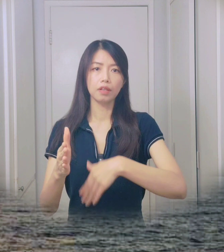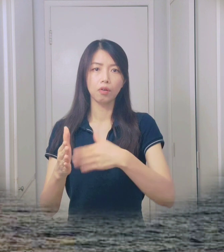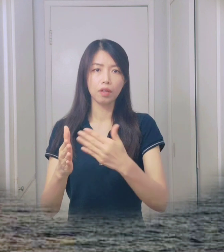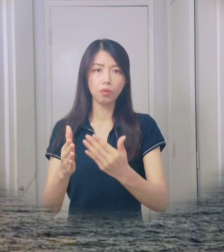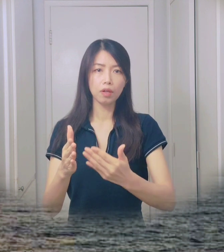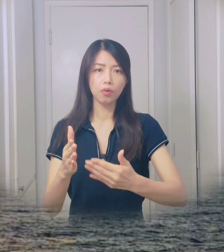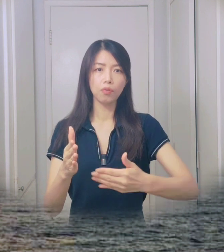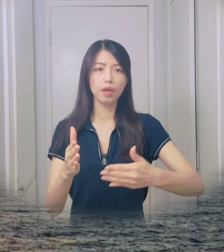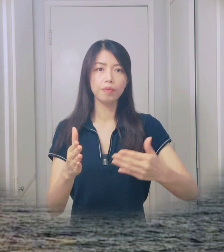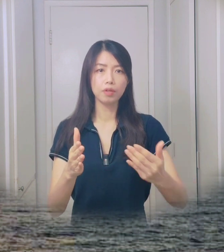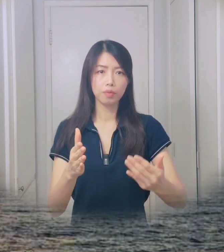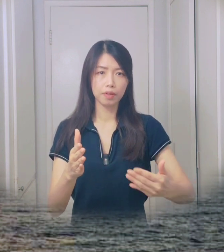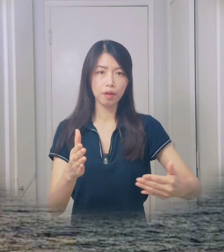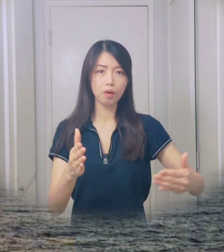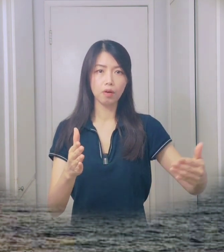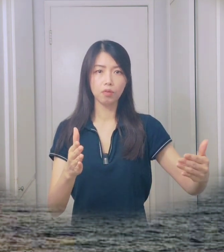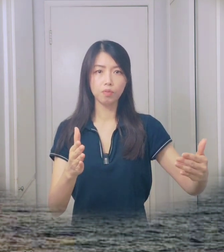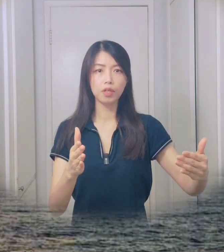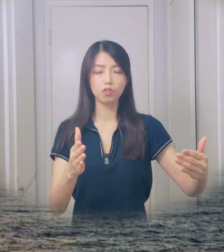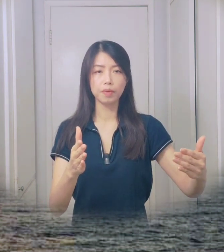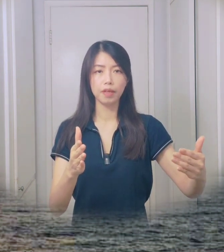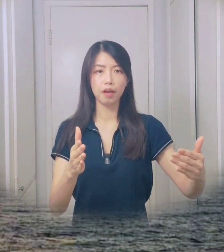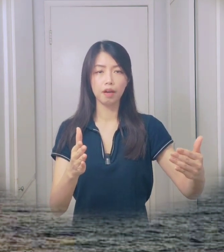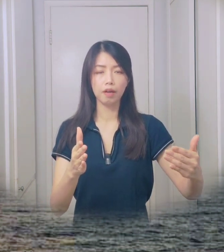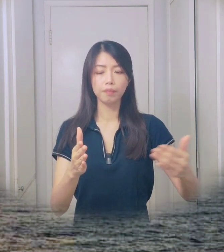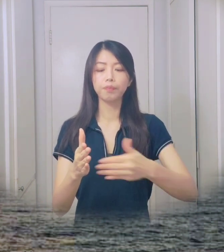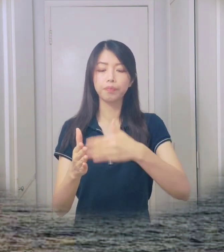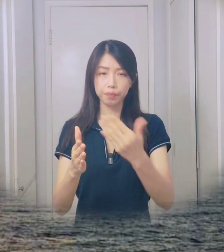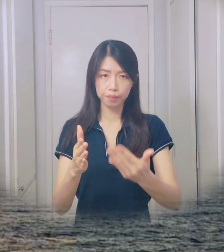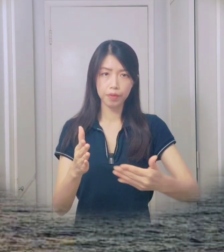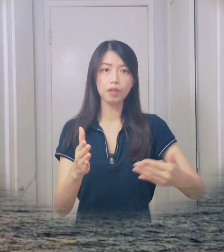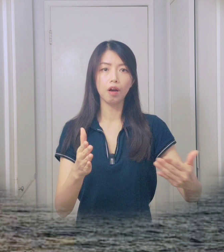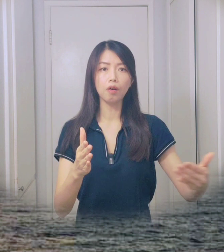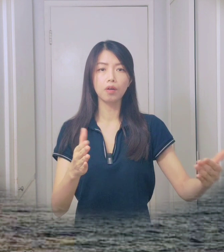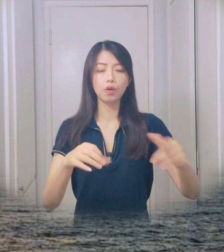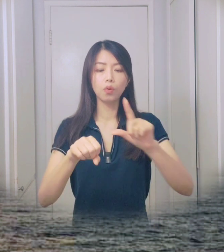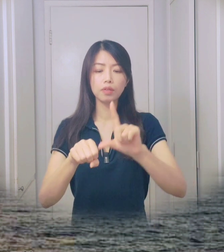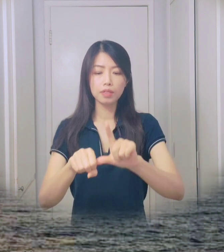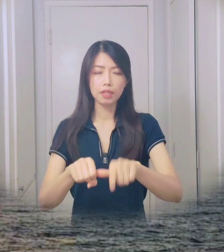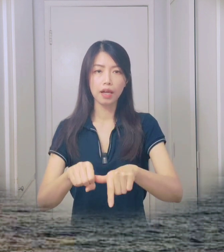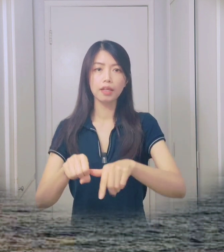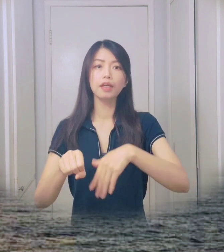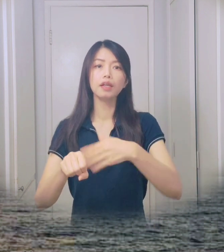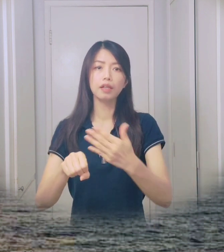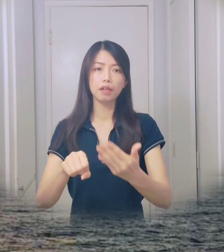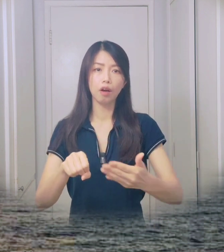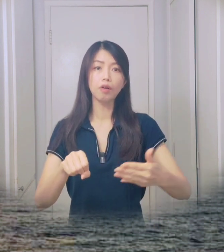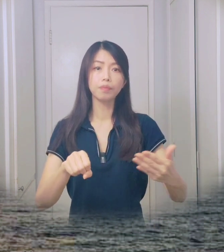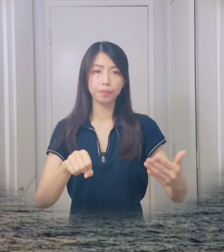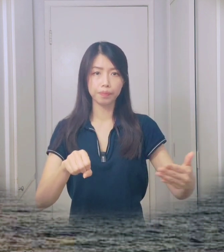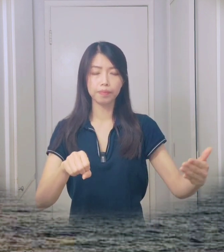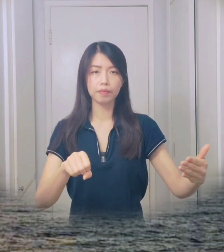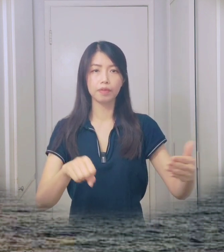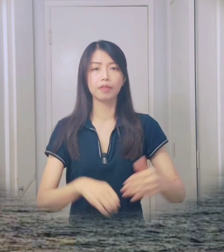흘러는 이렇게 손을 웨이브를 주면서 움직여 주시면 돼요. 흘러 혹은 시간이